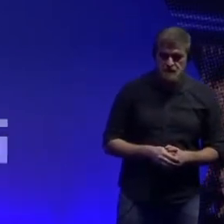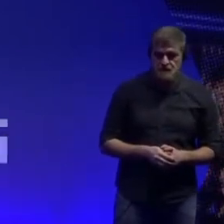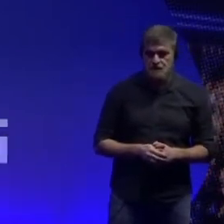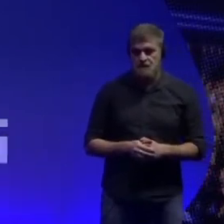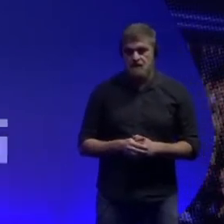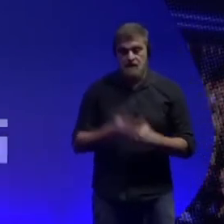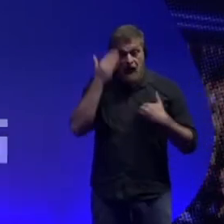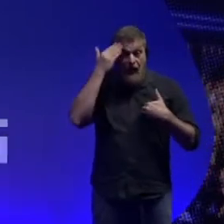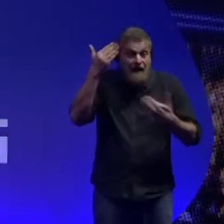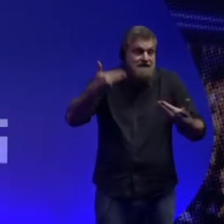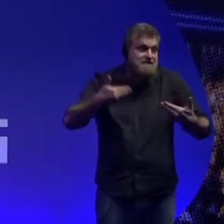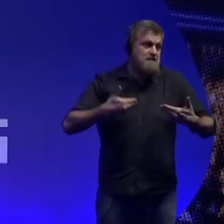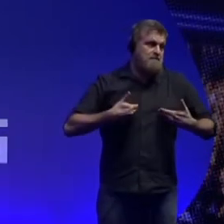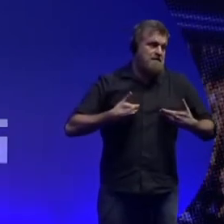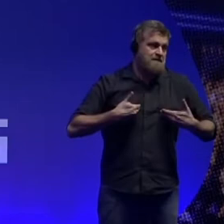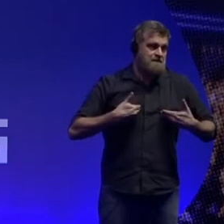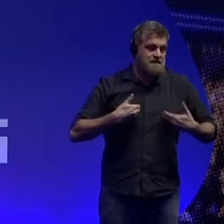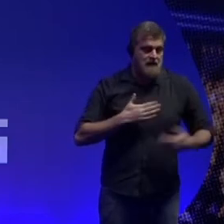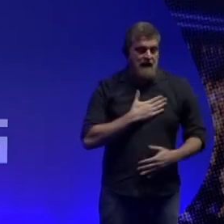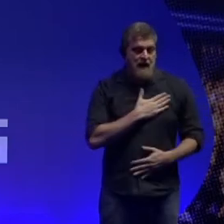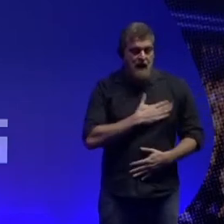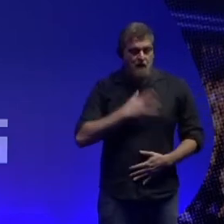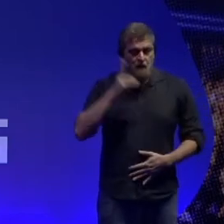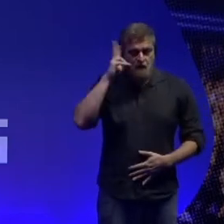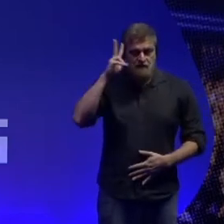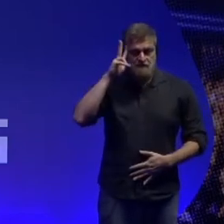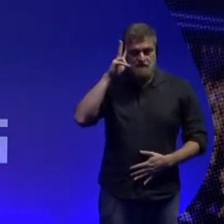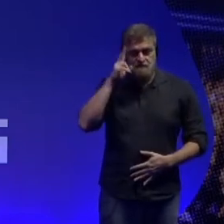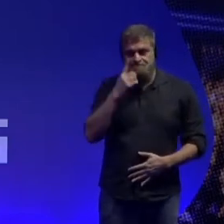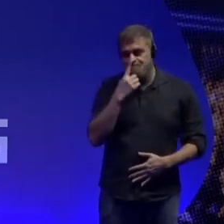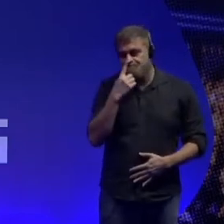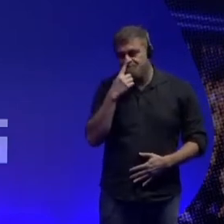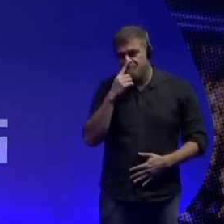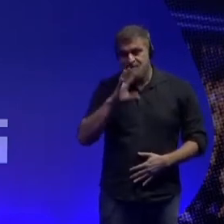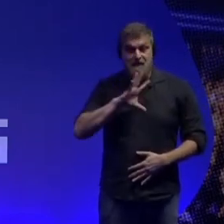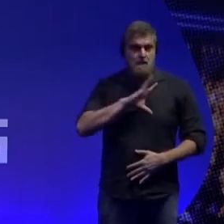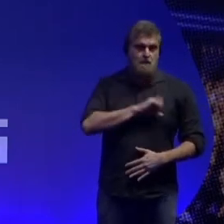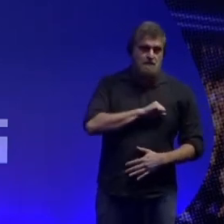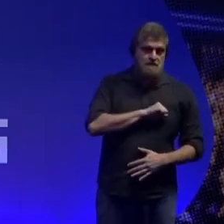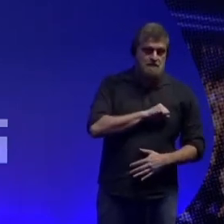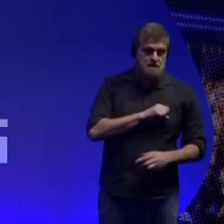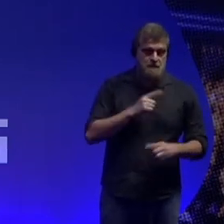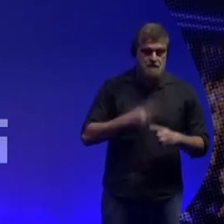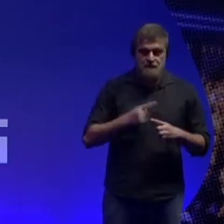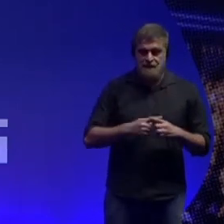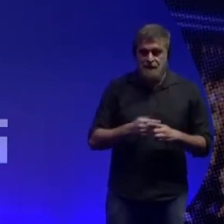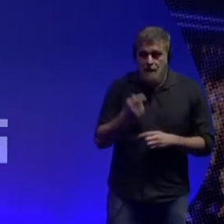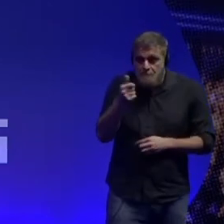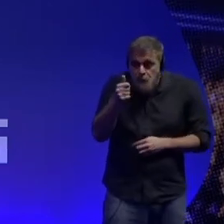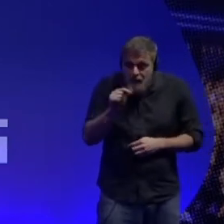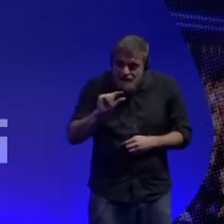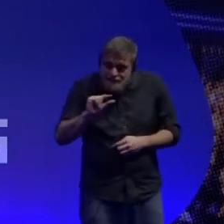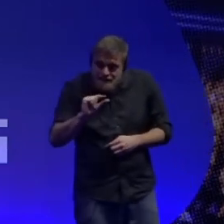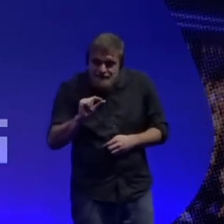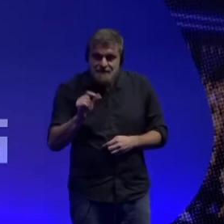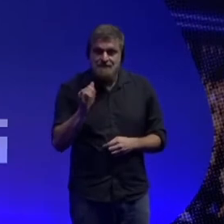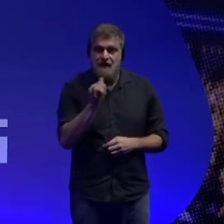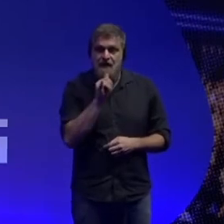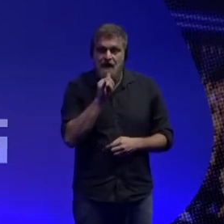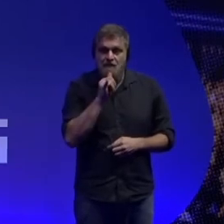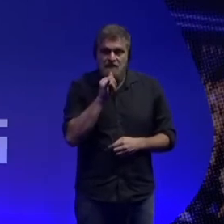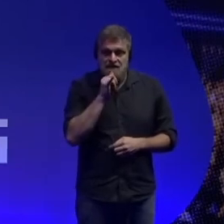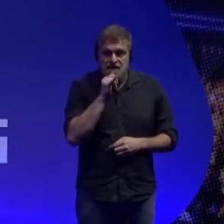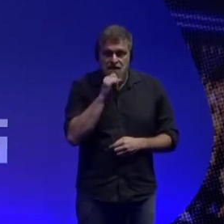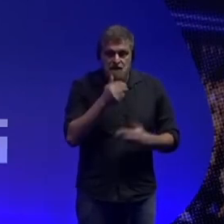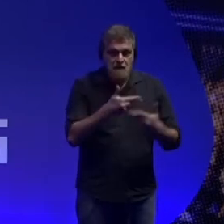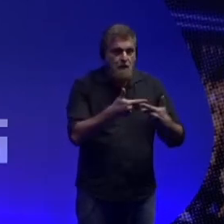agradeceu. E eu gosto dessa história porque ela é um grão de areia num mar de coisas que a